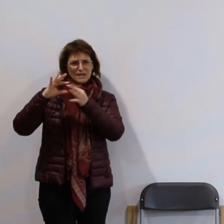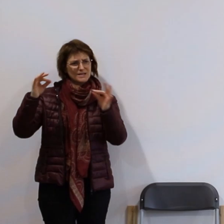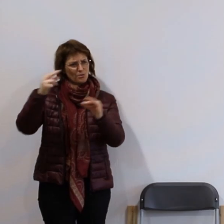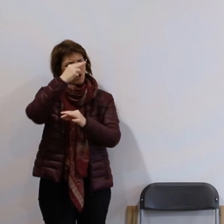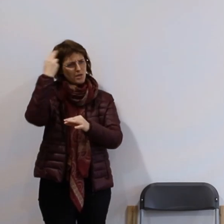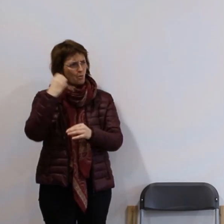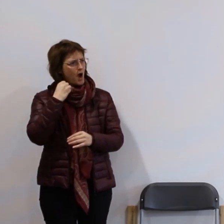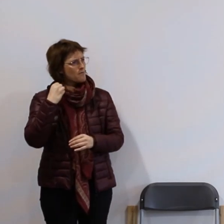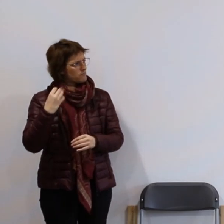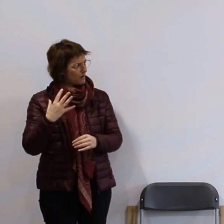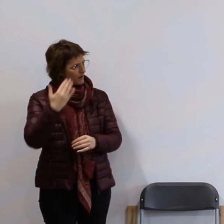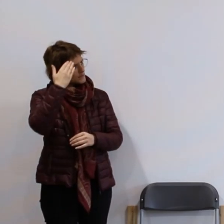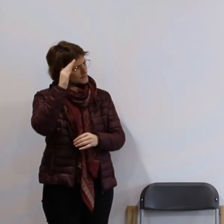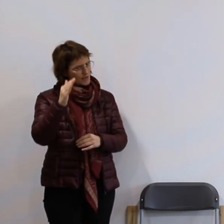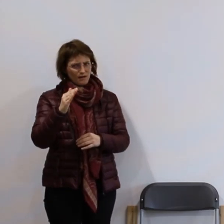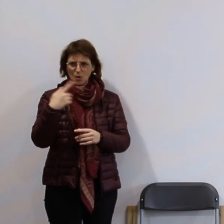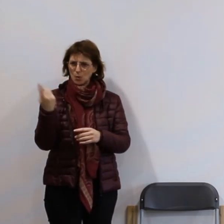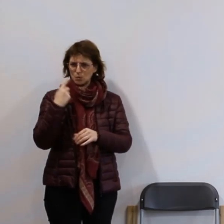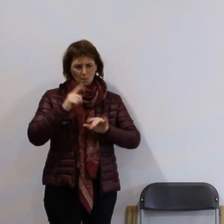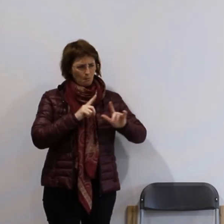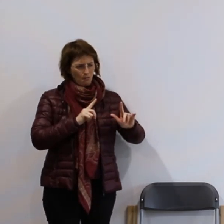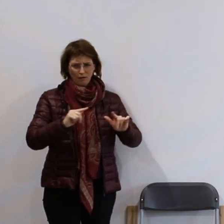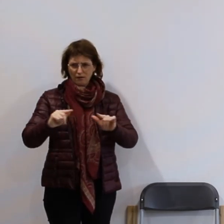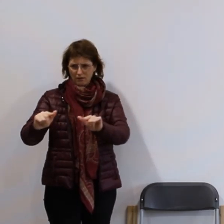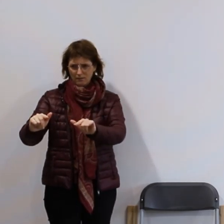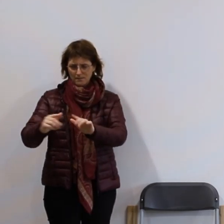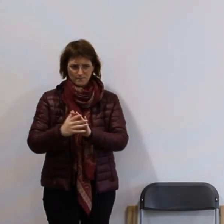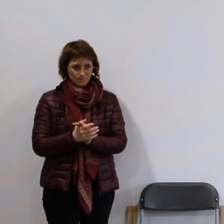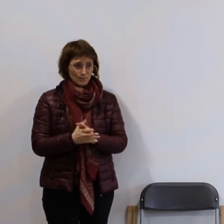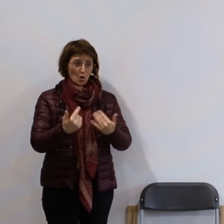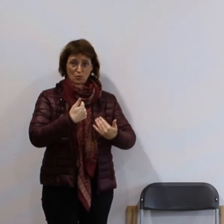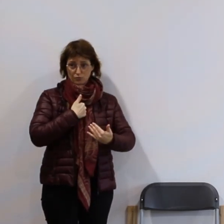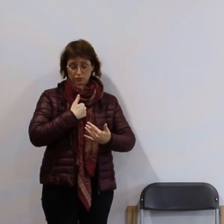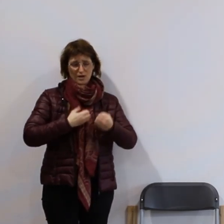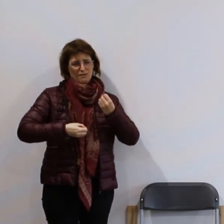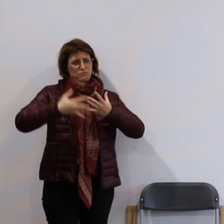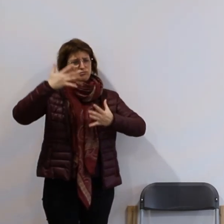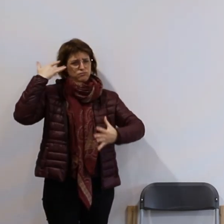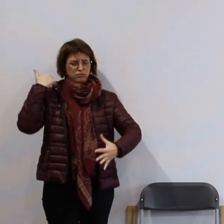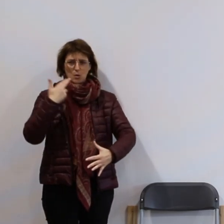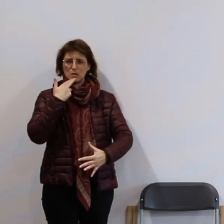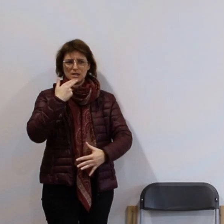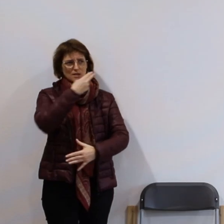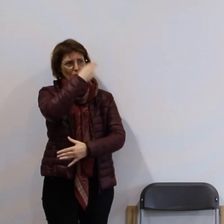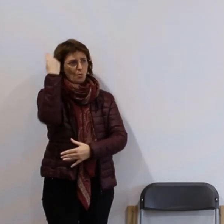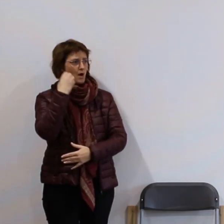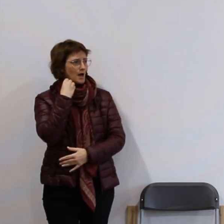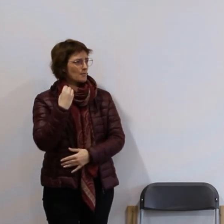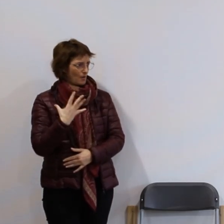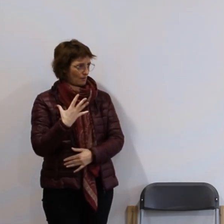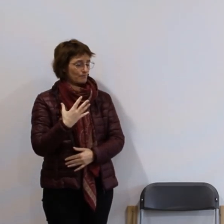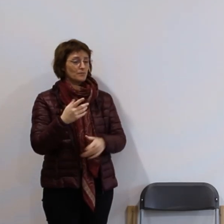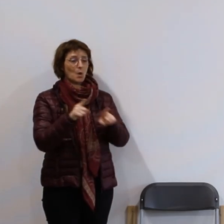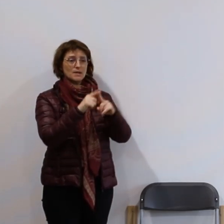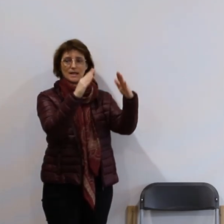noir et du blanc est très présente dans cette histoire. Moi, je travaille depuis longtemps en noir et blanc, et donc la